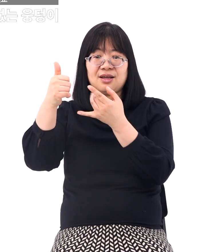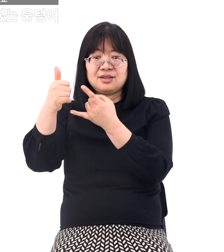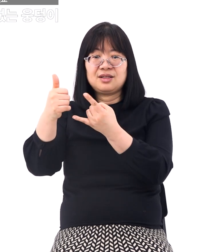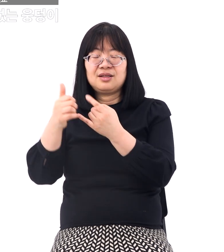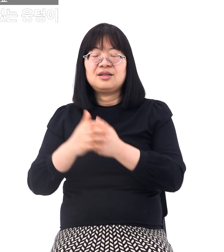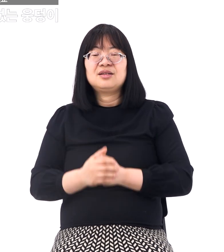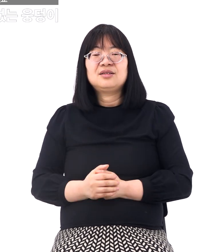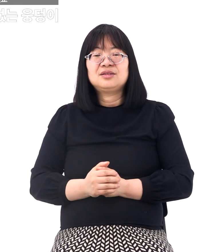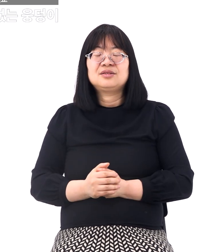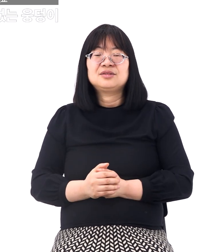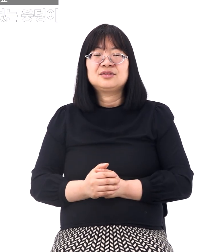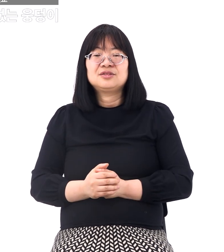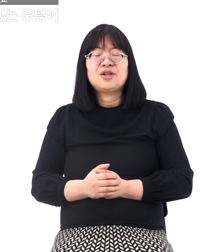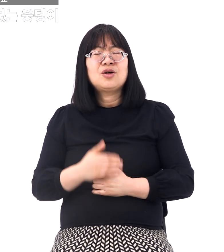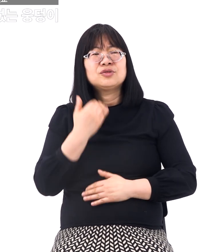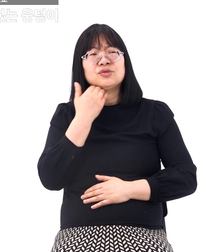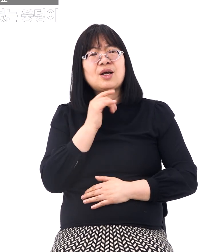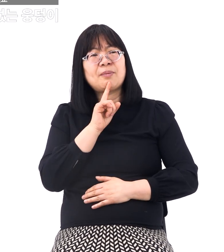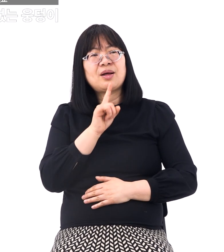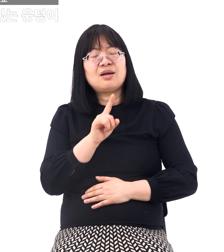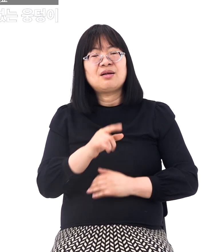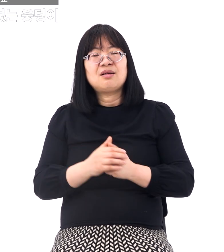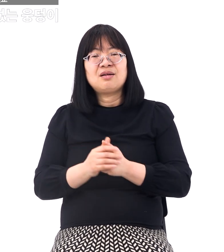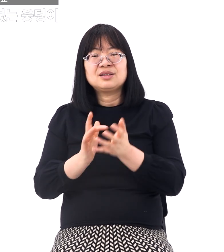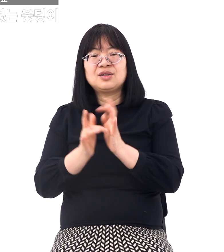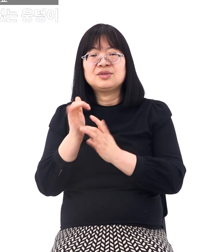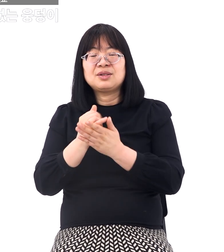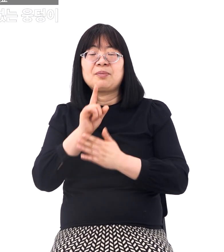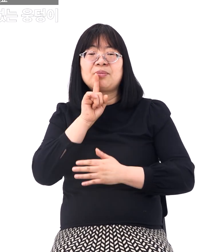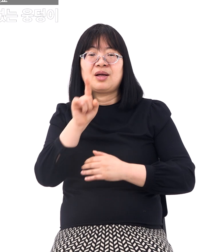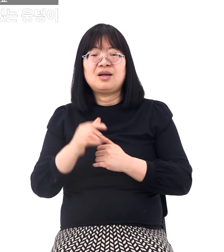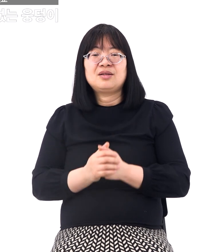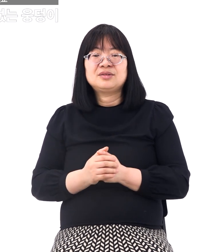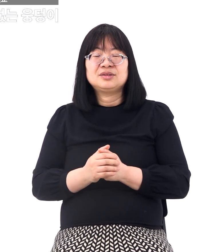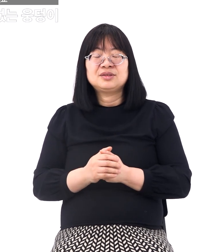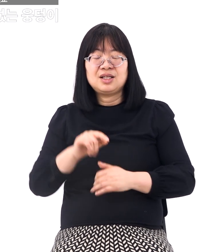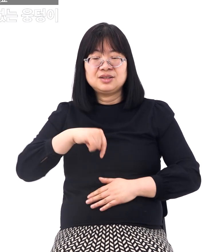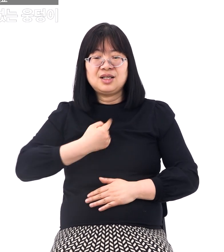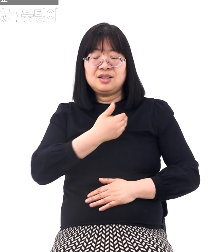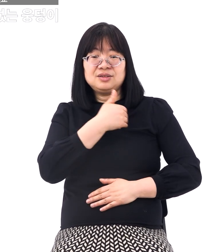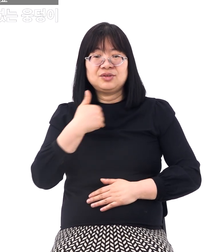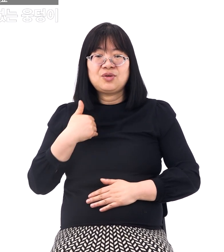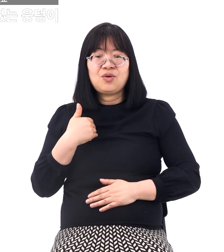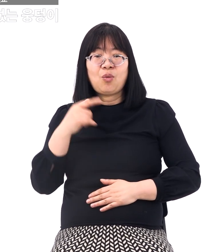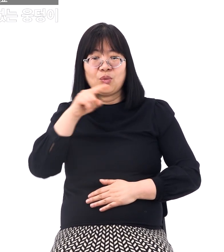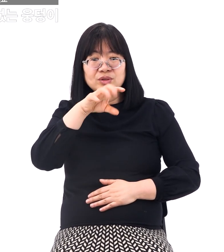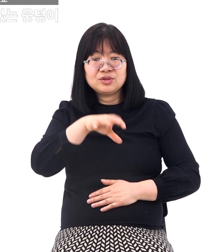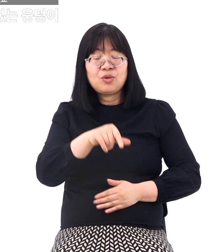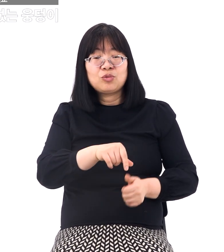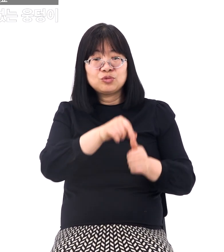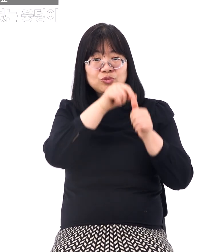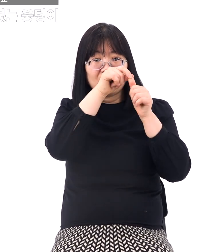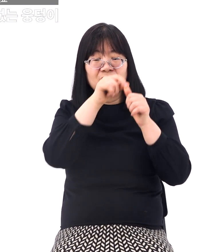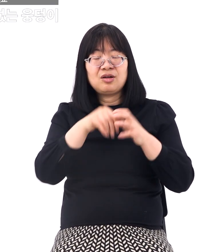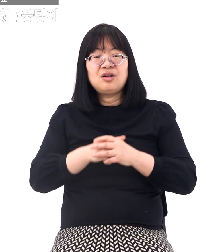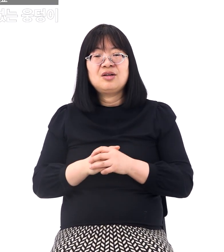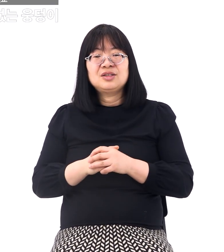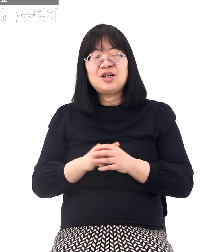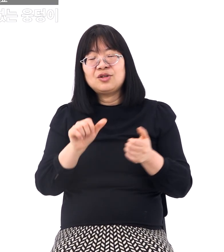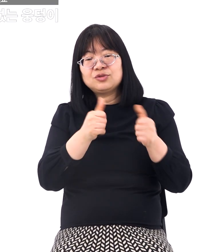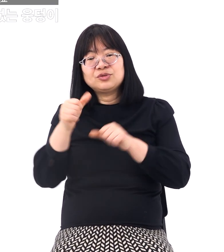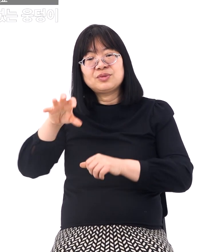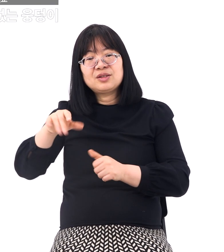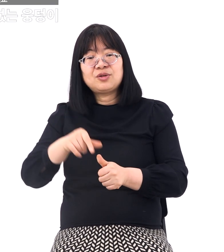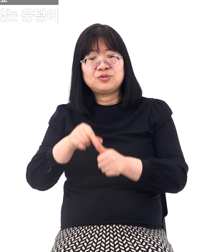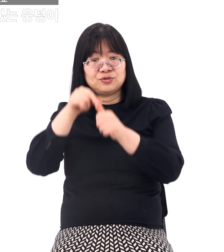이거 누가 하신 말씀이에요? 예수님 말씀이에요. 자기를 능히 어디에서 구원하실?